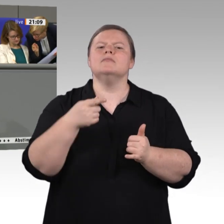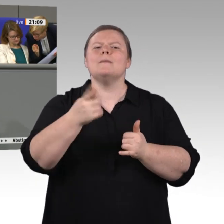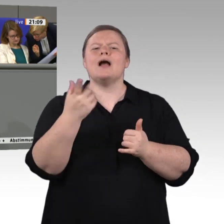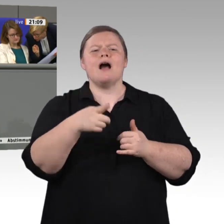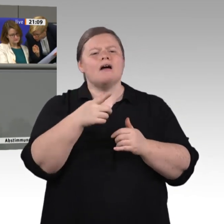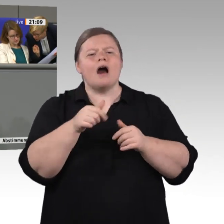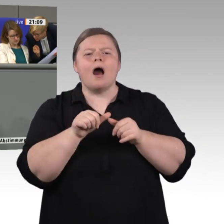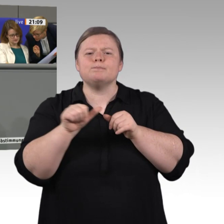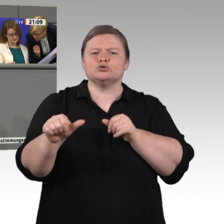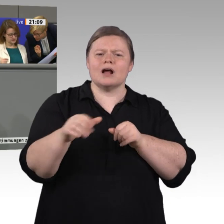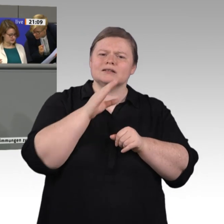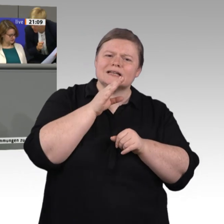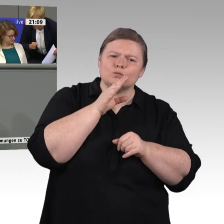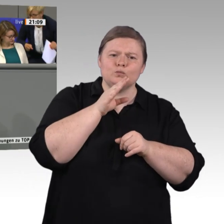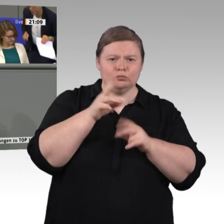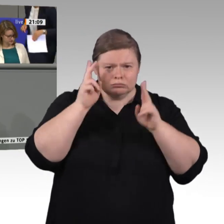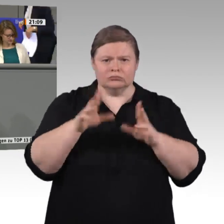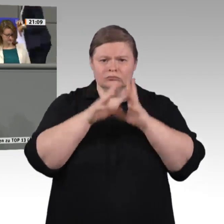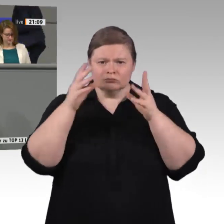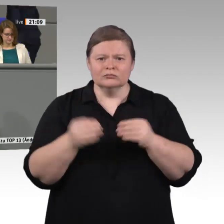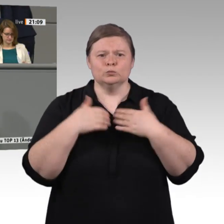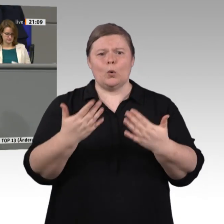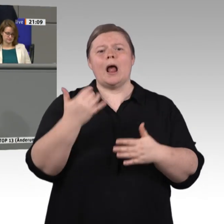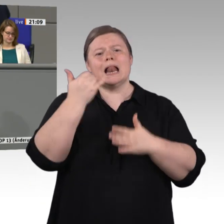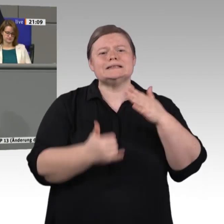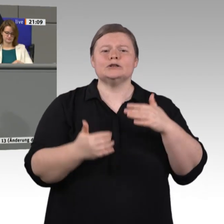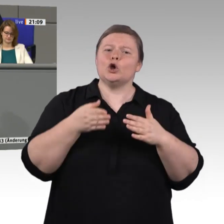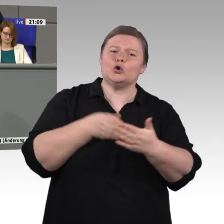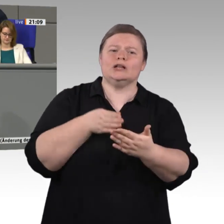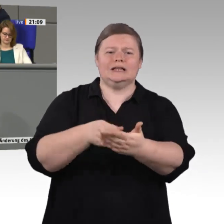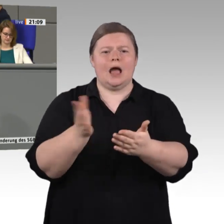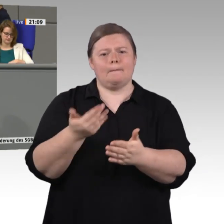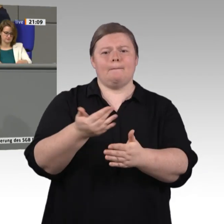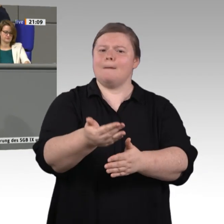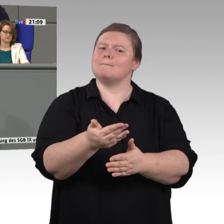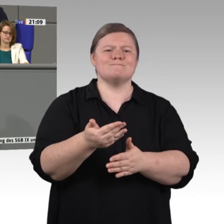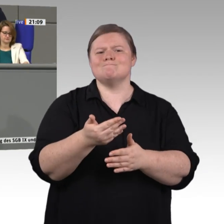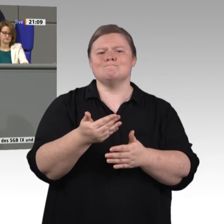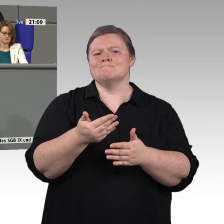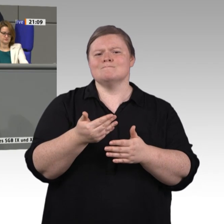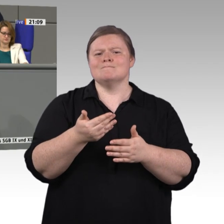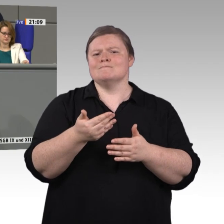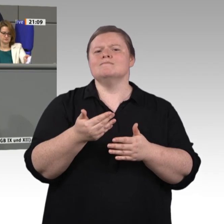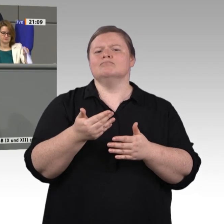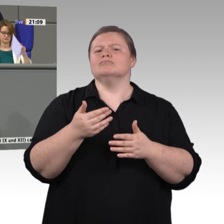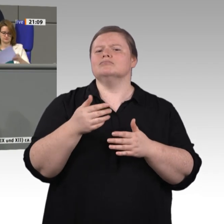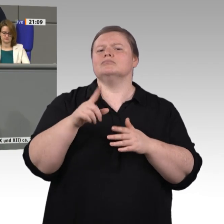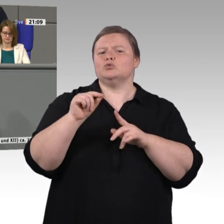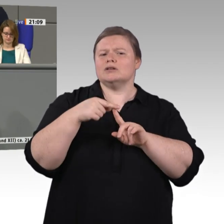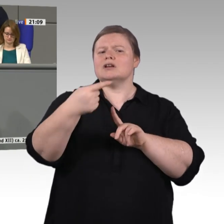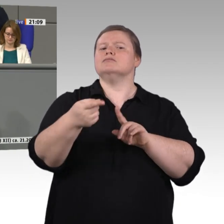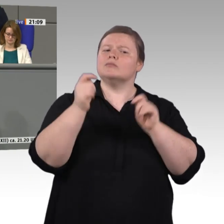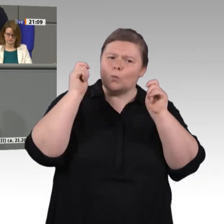Demokraten schlagen etwa vor, die Integration von Menschen mit Behinderungen in den ersten Arbeitsmarkt dadurch zu verbessern, indem